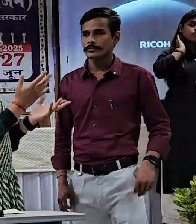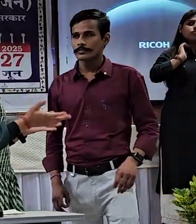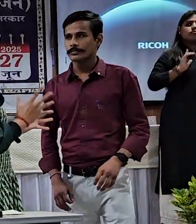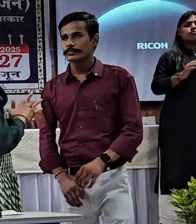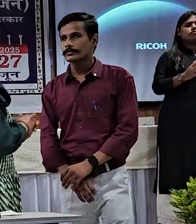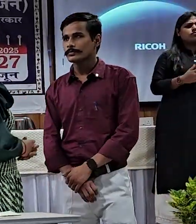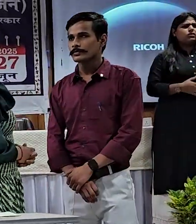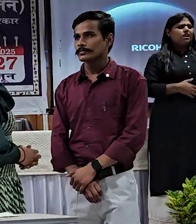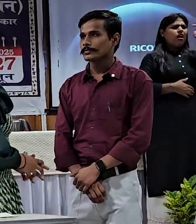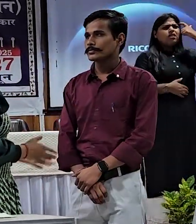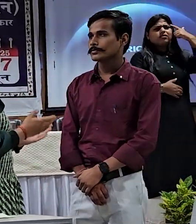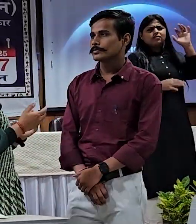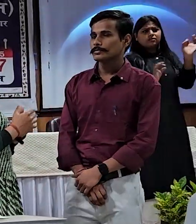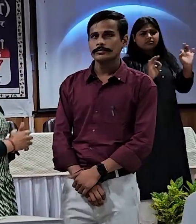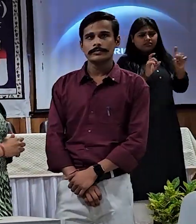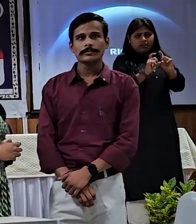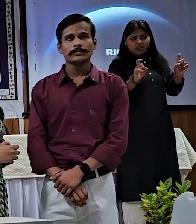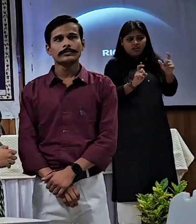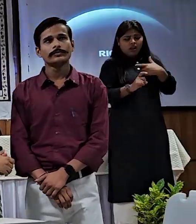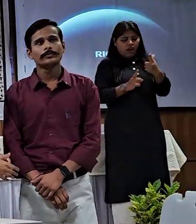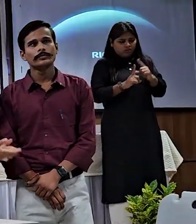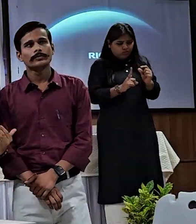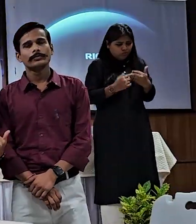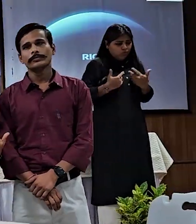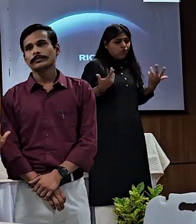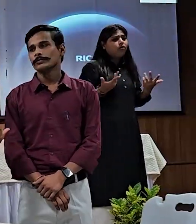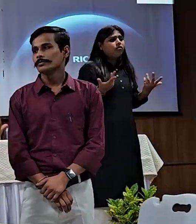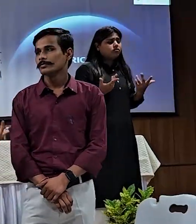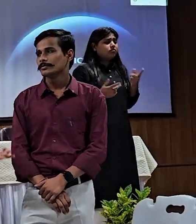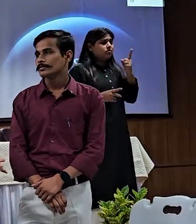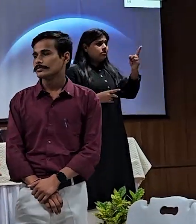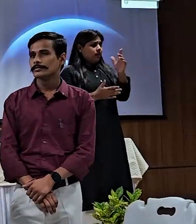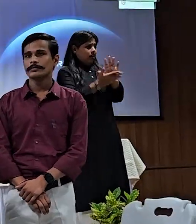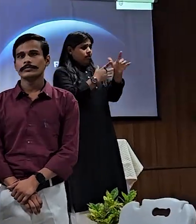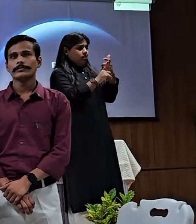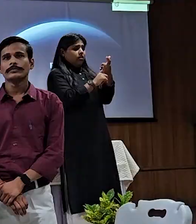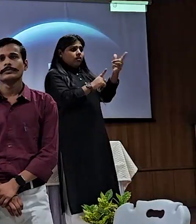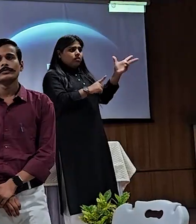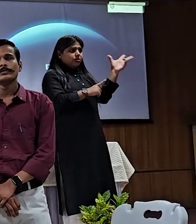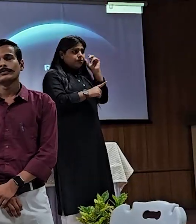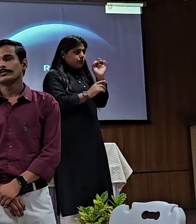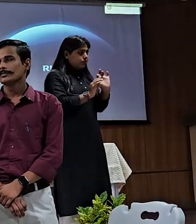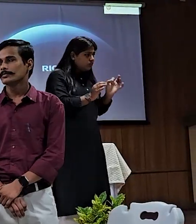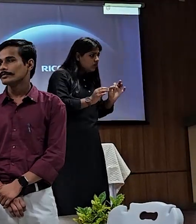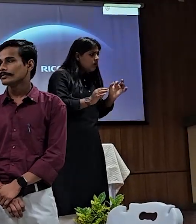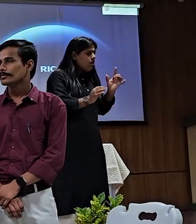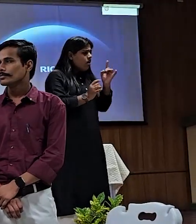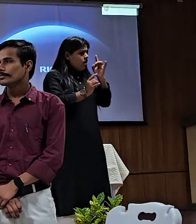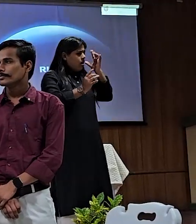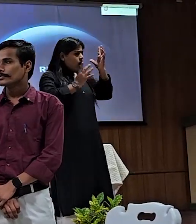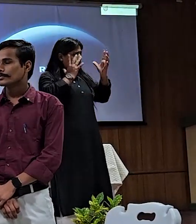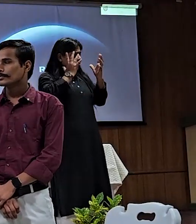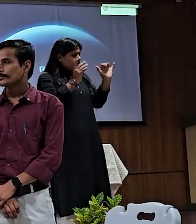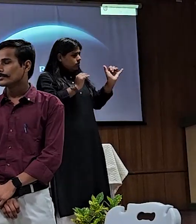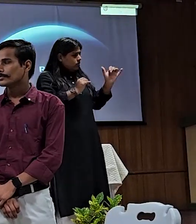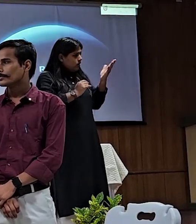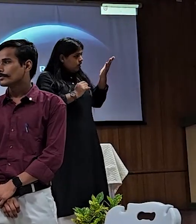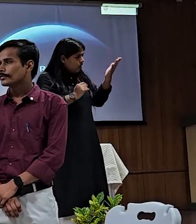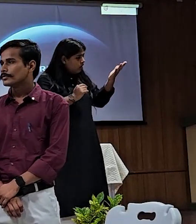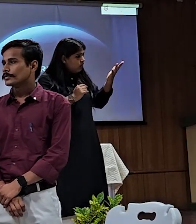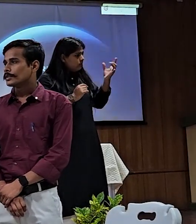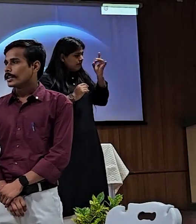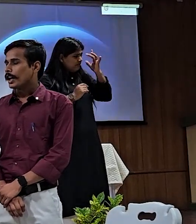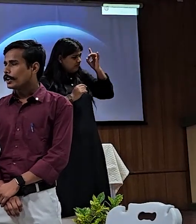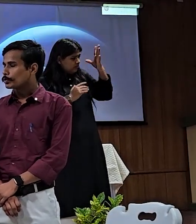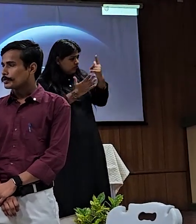मुझे समझ में नहीं आ रहा है कि मैं क्या करूं। हेलन ना हमारी बात सुनती है, वो चिड़चिड़ी सी रहती है। अब हम क्या करेंगे